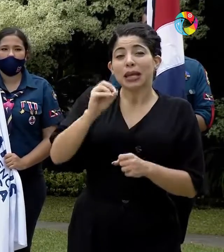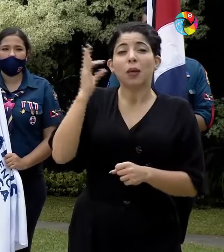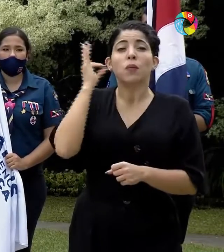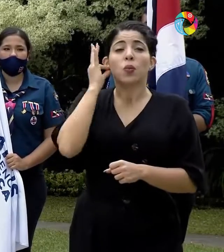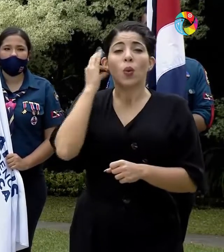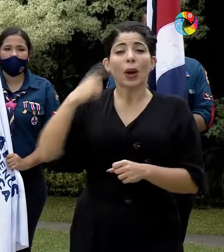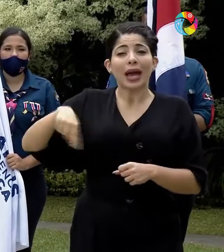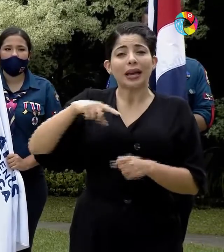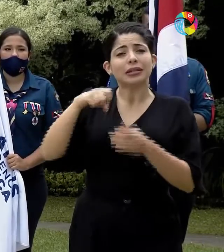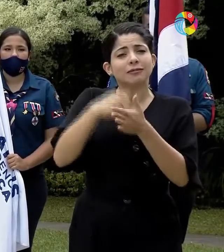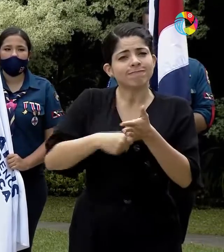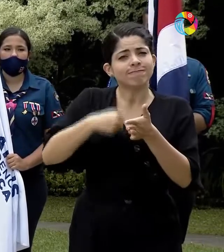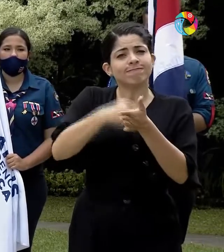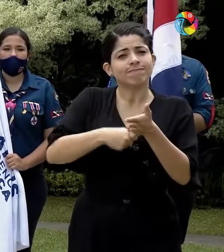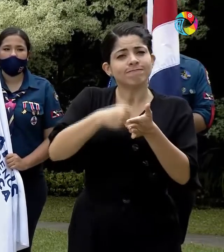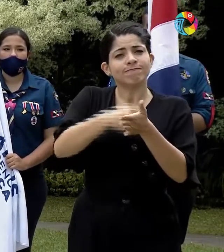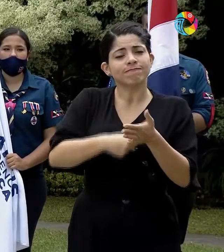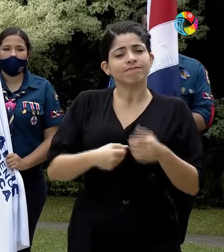mujeres.